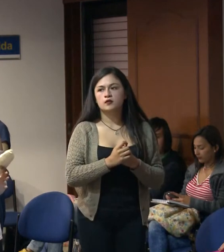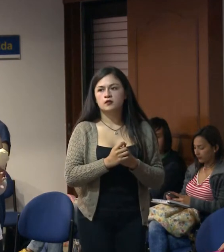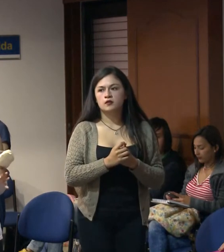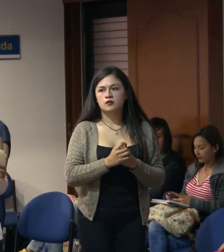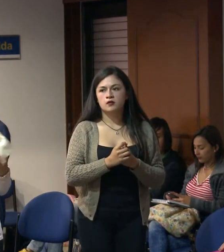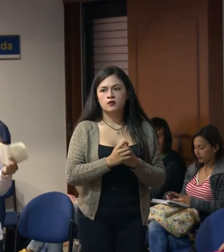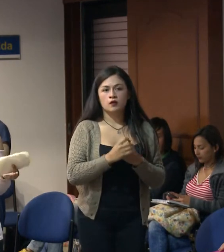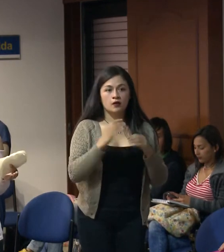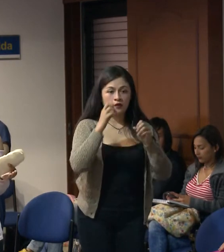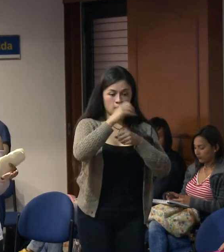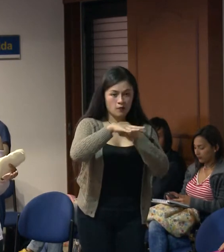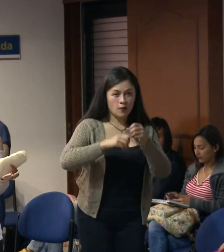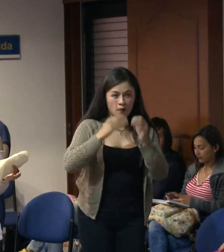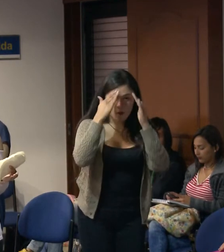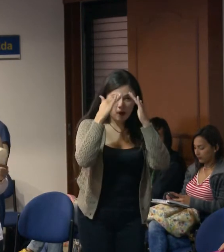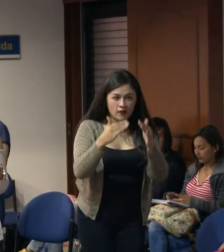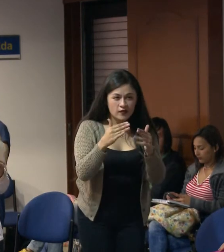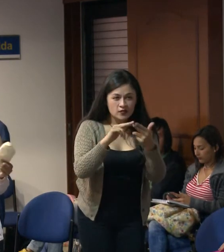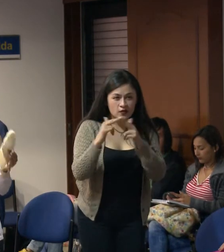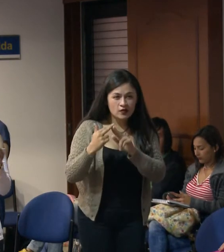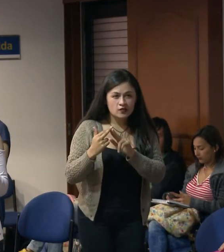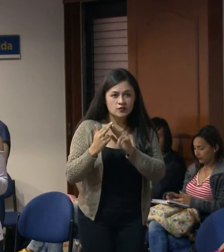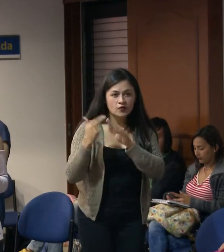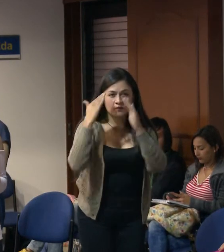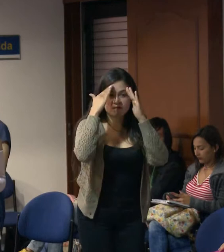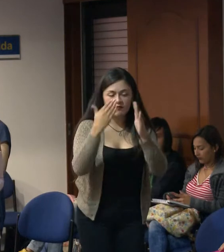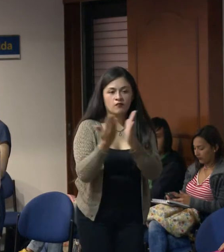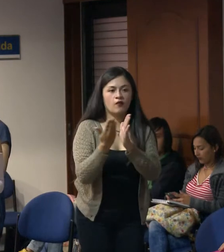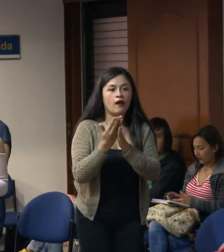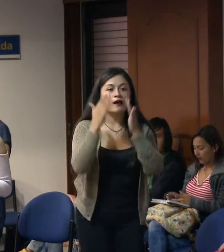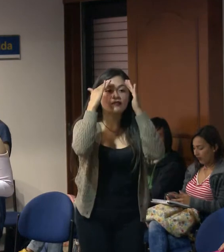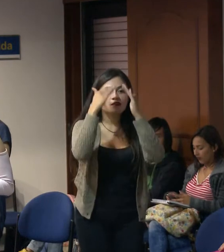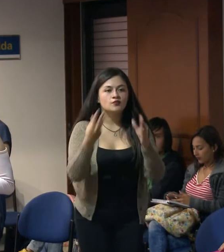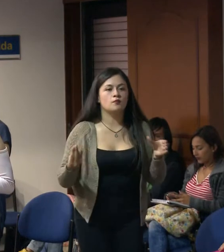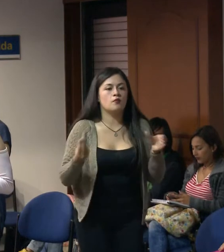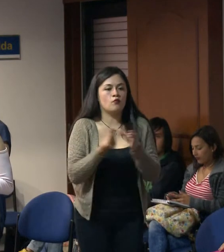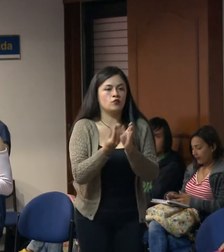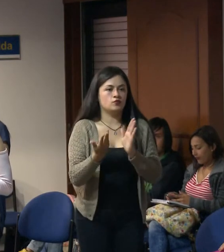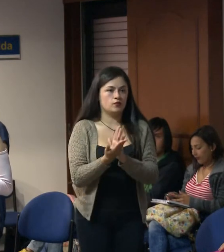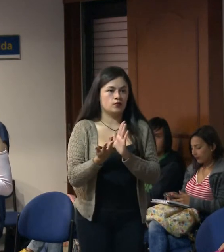teniendo en cuenta la educación y el marco de inclusión educativa.